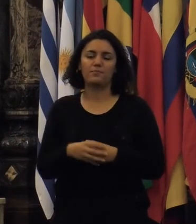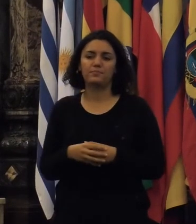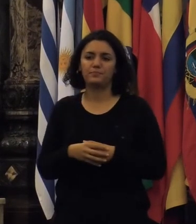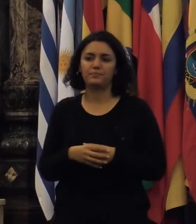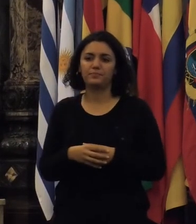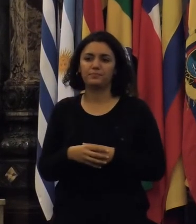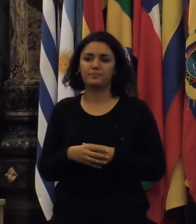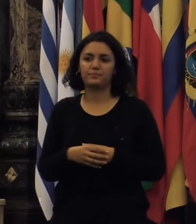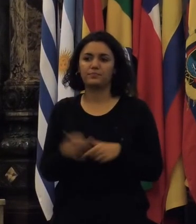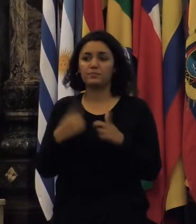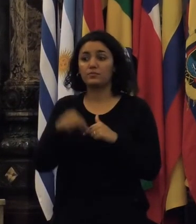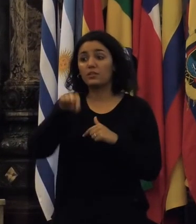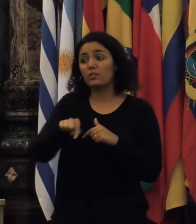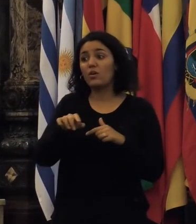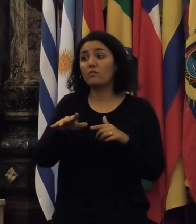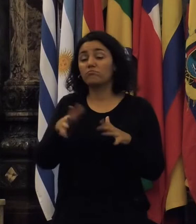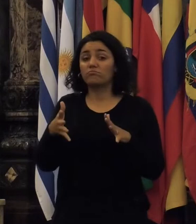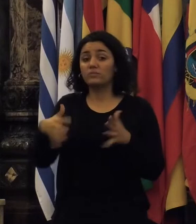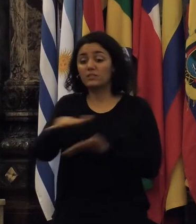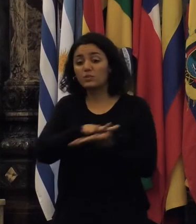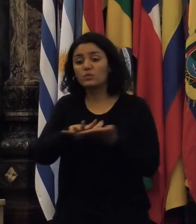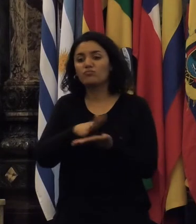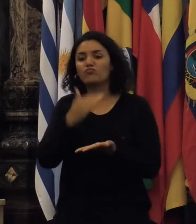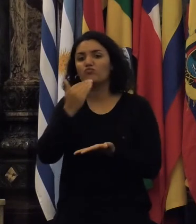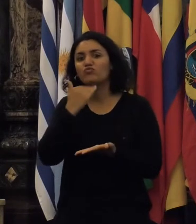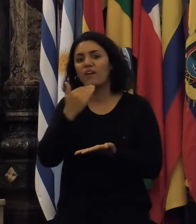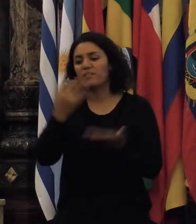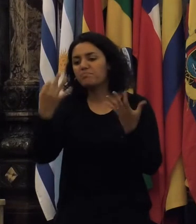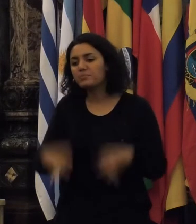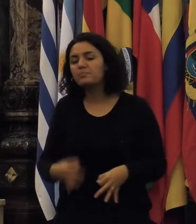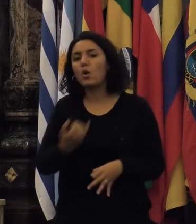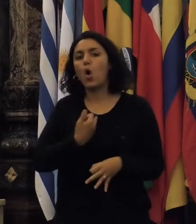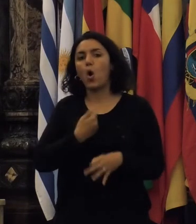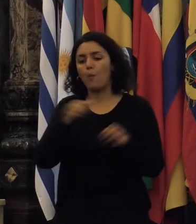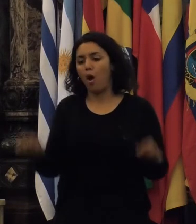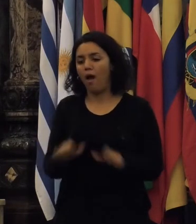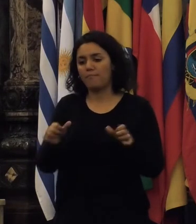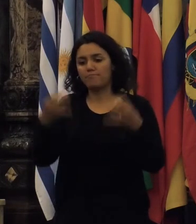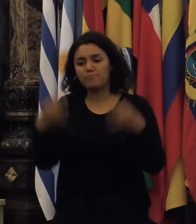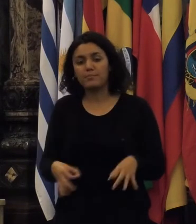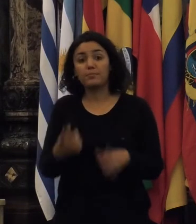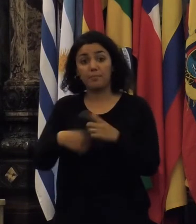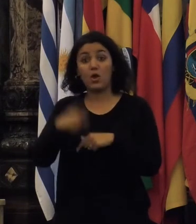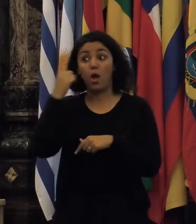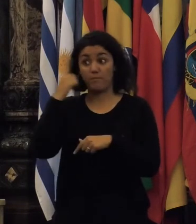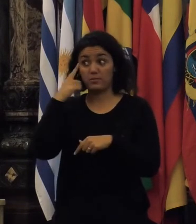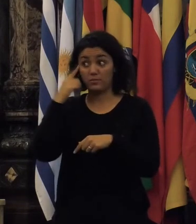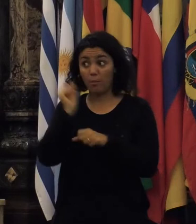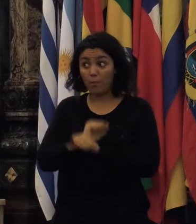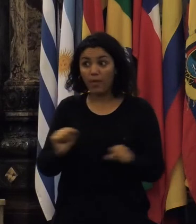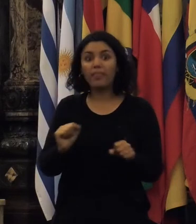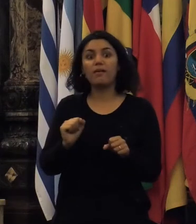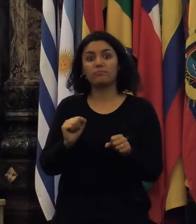Algo que todavía no sabemos exactamente cómo se hace, pero que cuando nos ponemos a pensarlo tenemos herramientas. Ayer